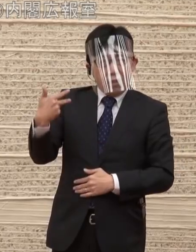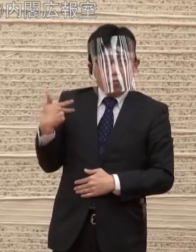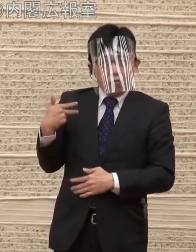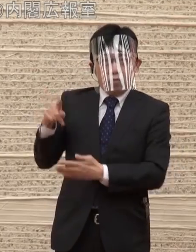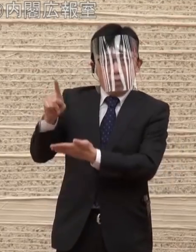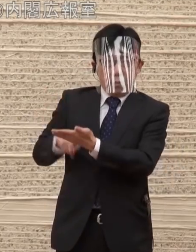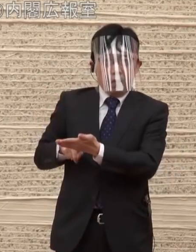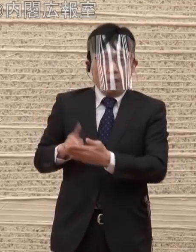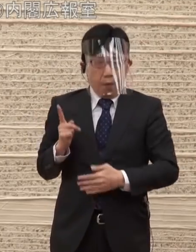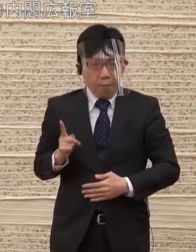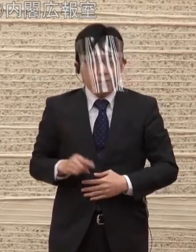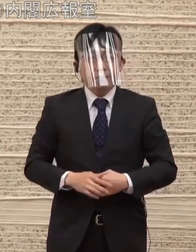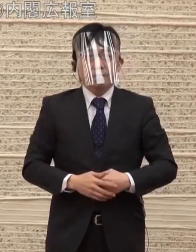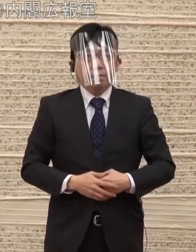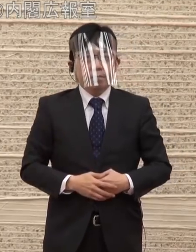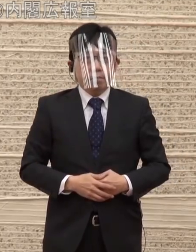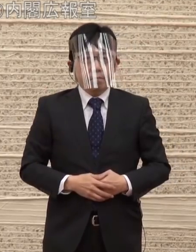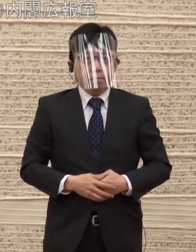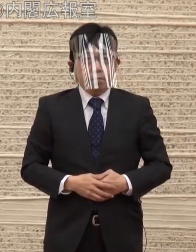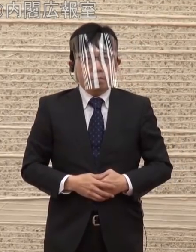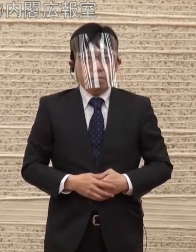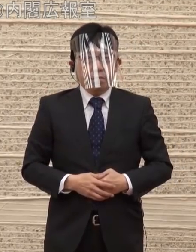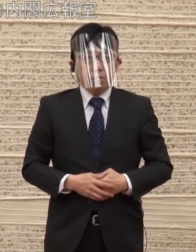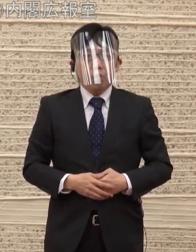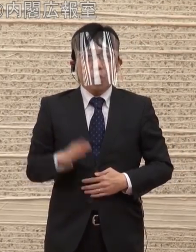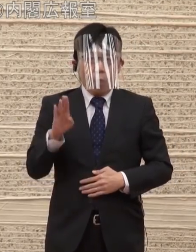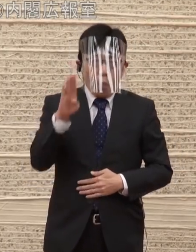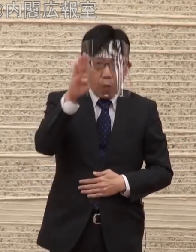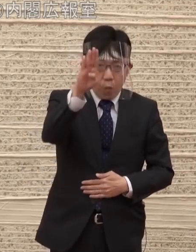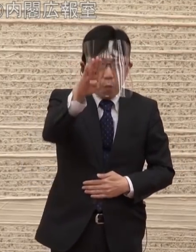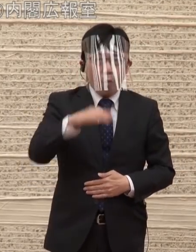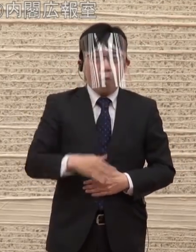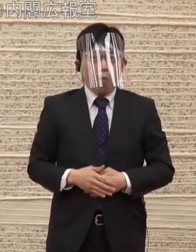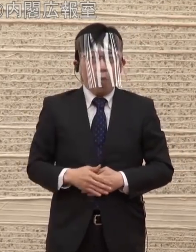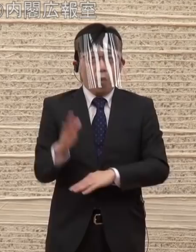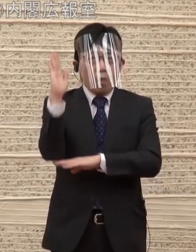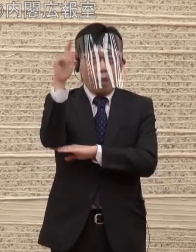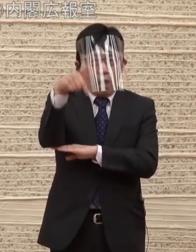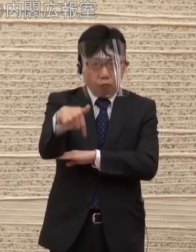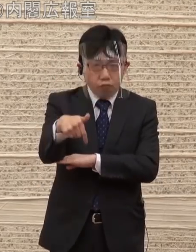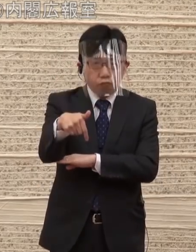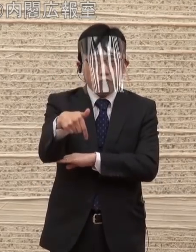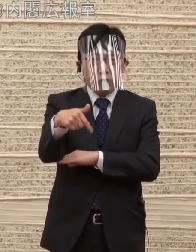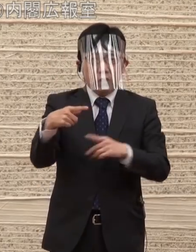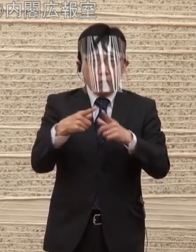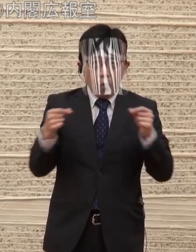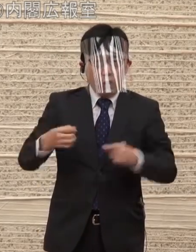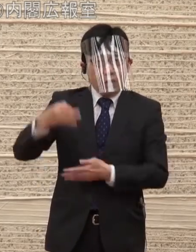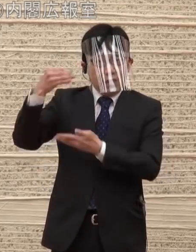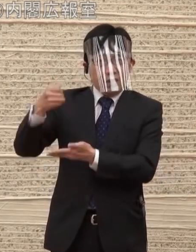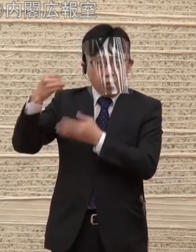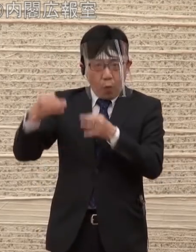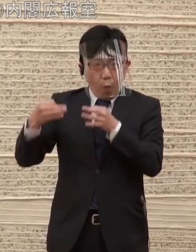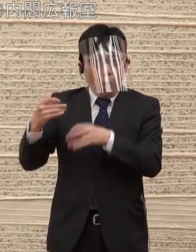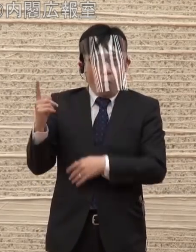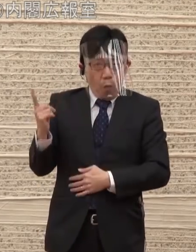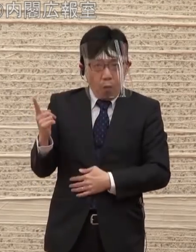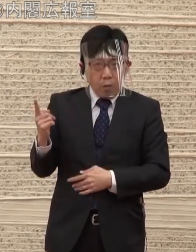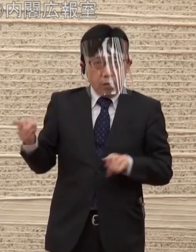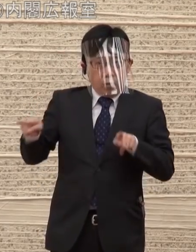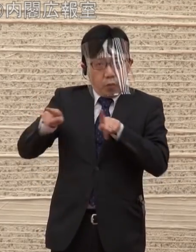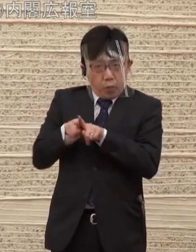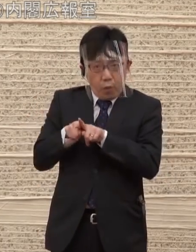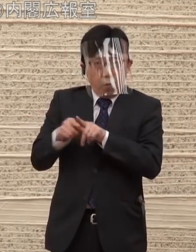しましたそして今後とも西埠頭日本銀行が一体となっ